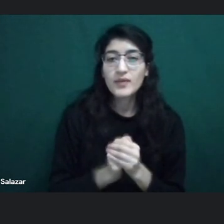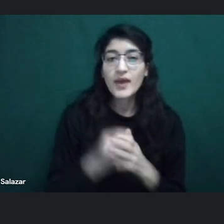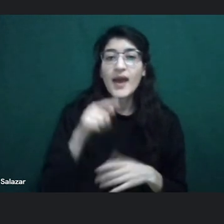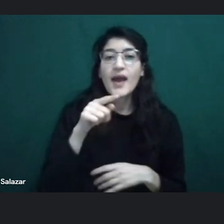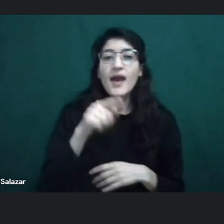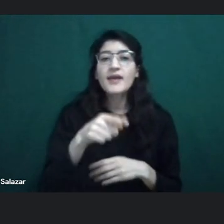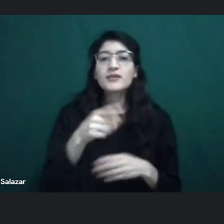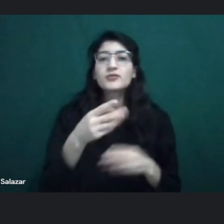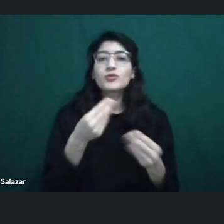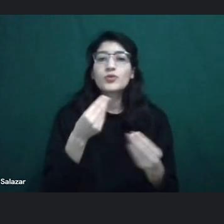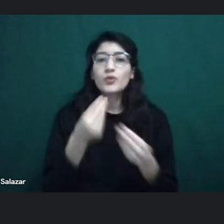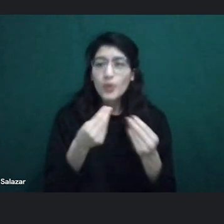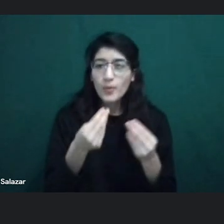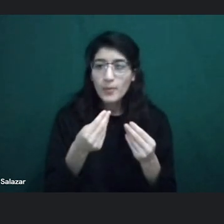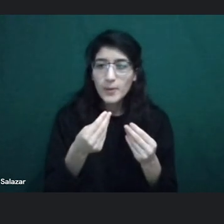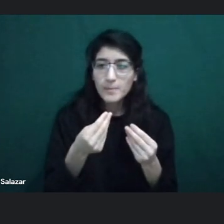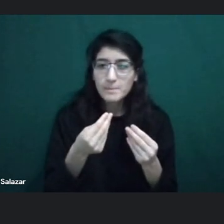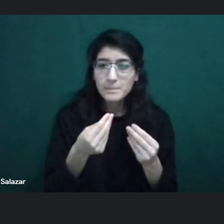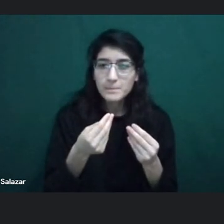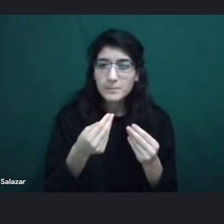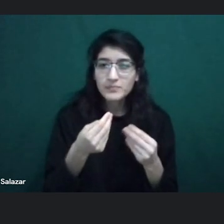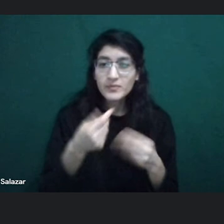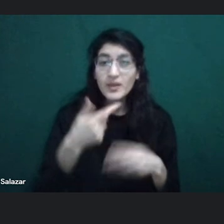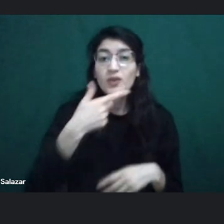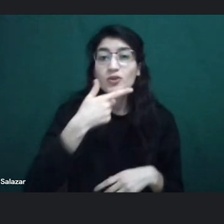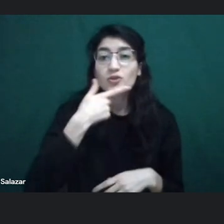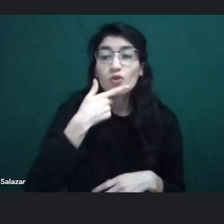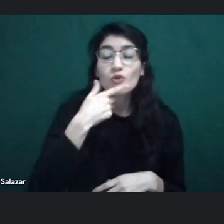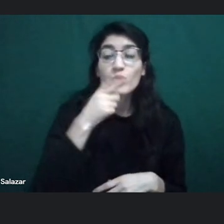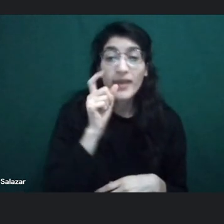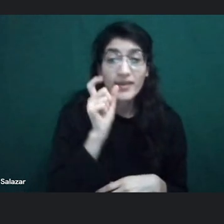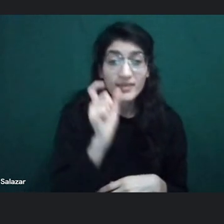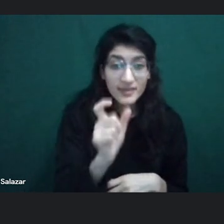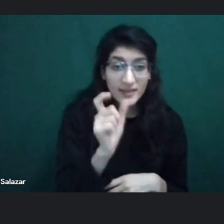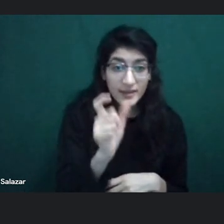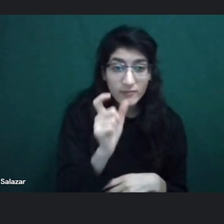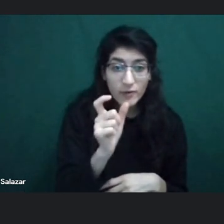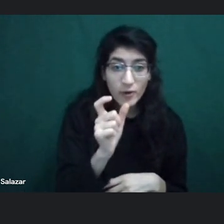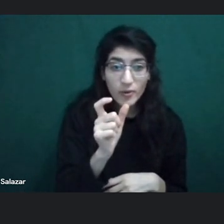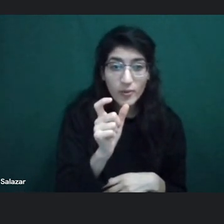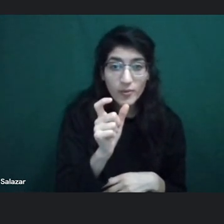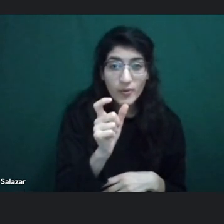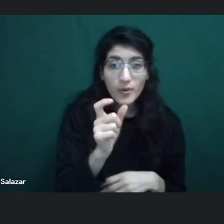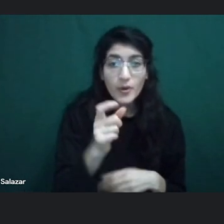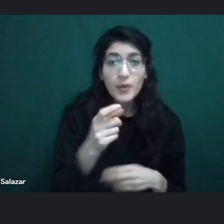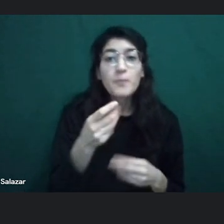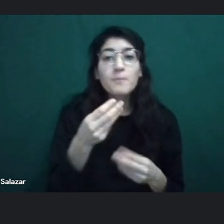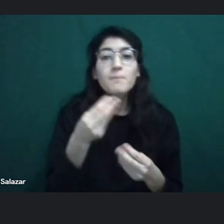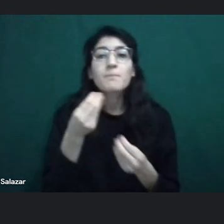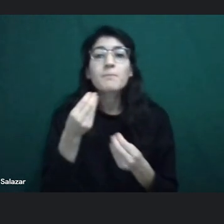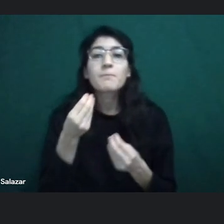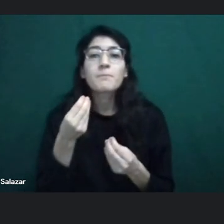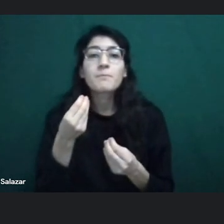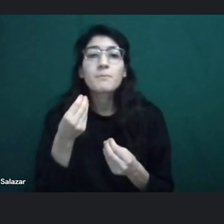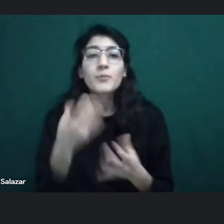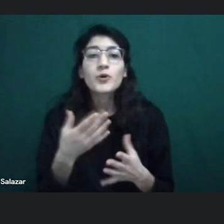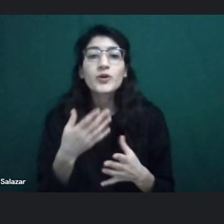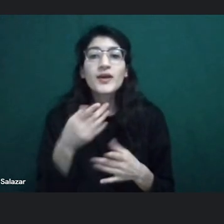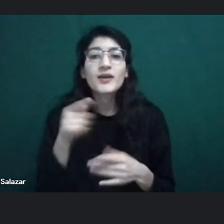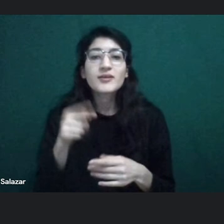¿Como sustantivo? Como sustantivo, porque es enfoques de en capacitación a distancia,